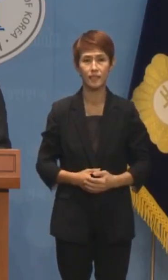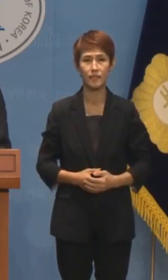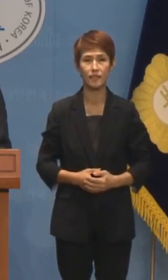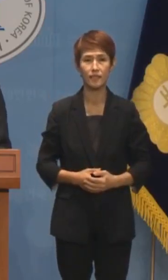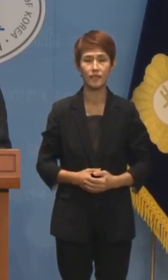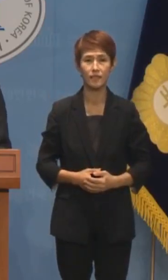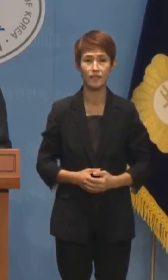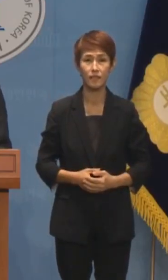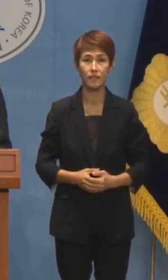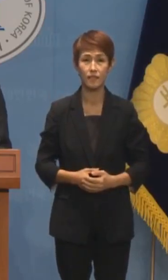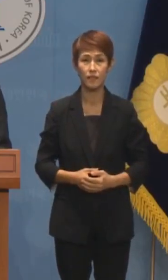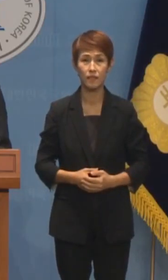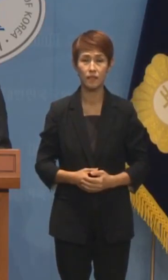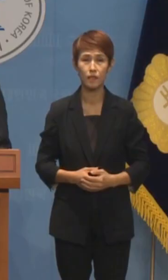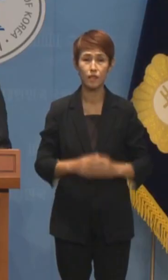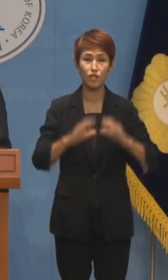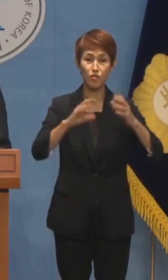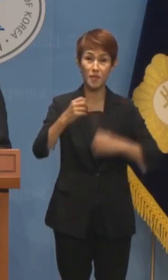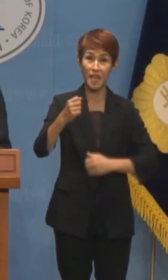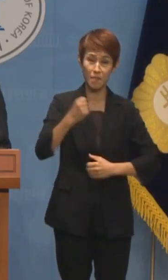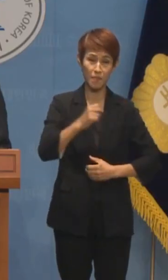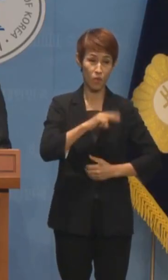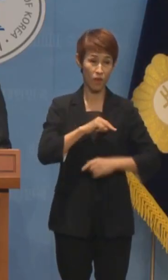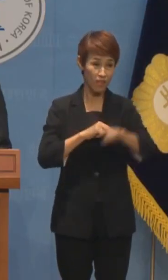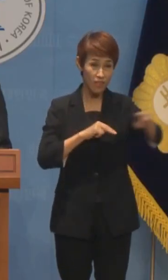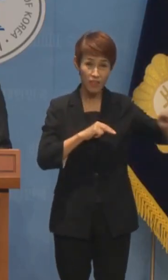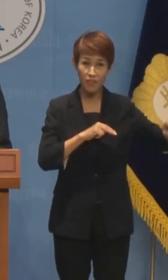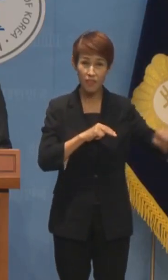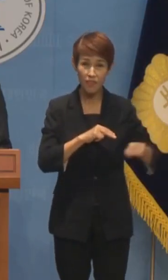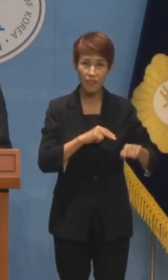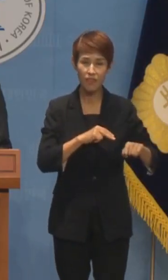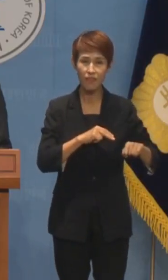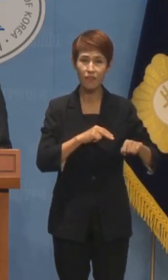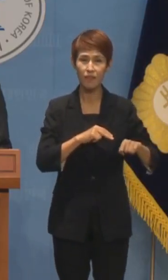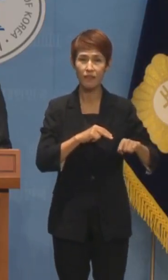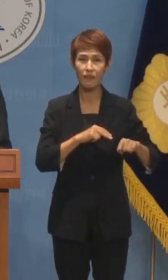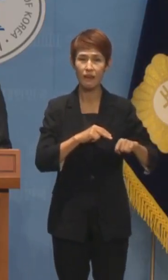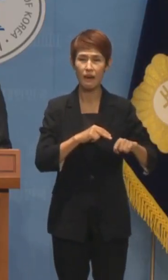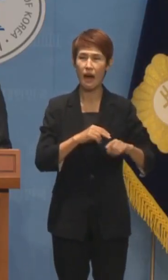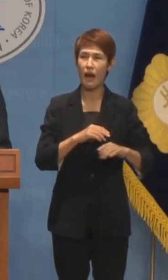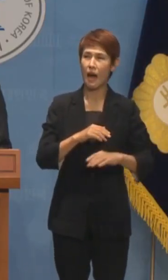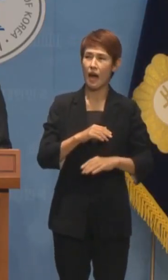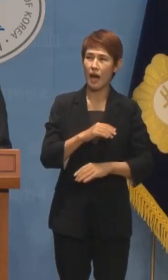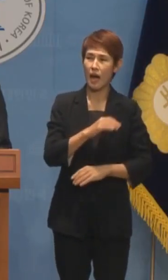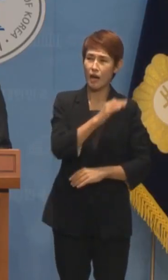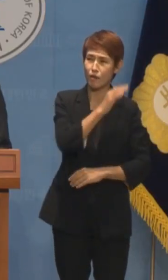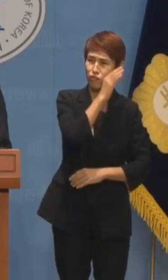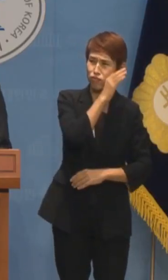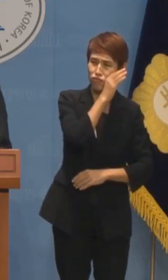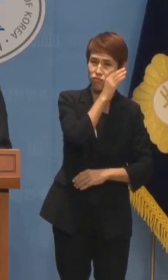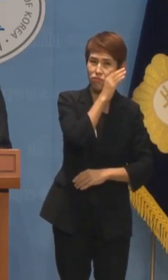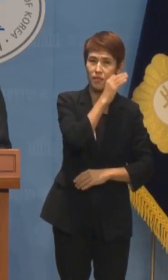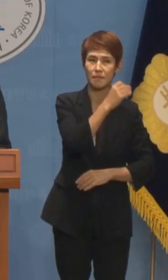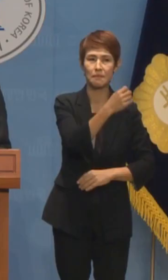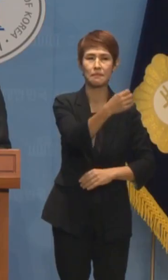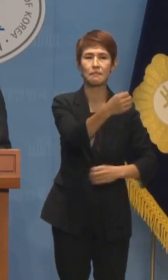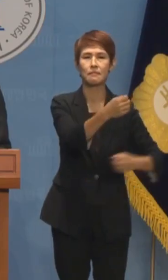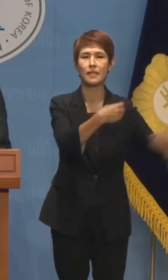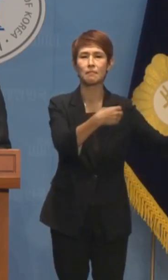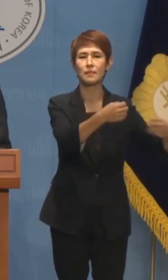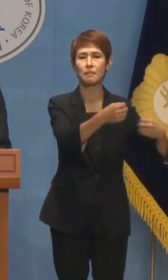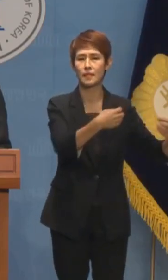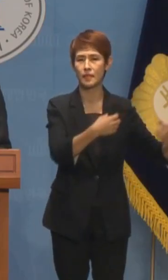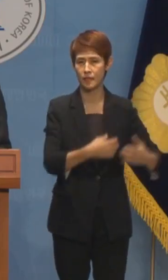보도에 따르면 국민의힘 의원들조차 밖에 나가 얘기하기 창피해 죽겠다고 말할